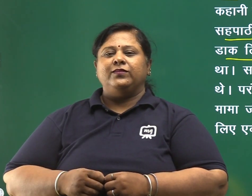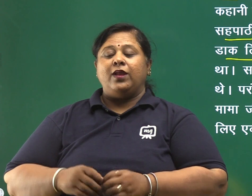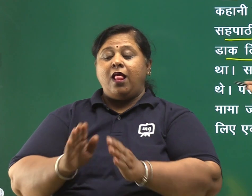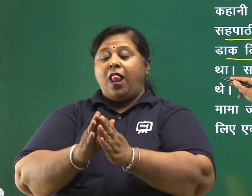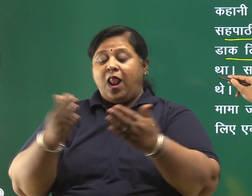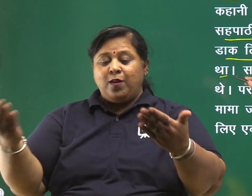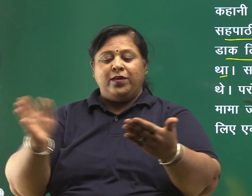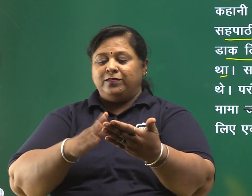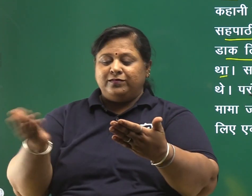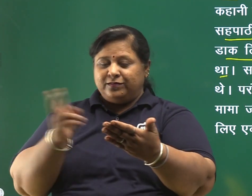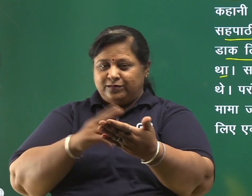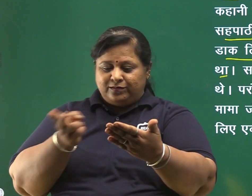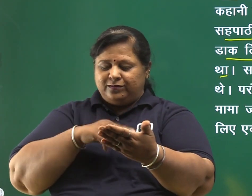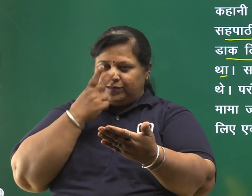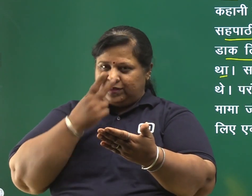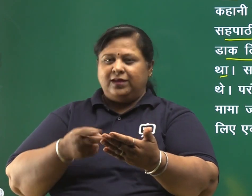एल्बम था।